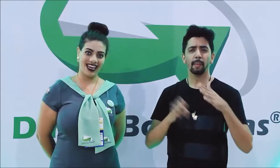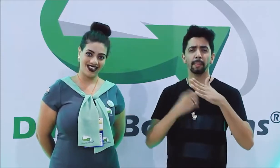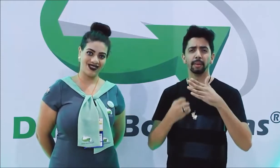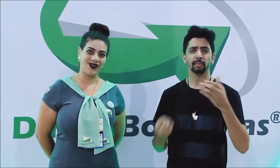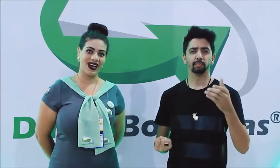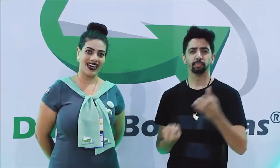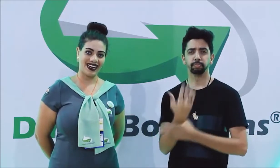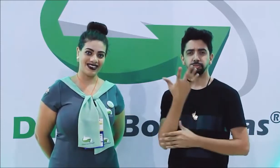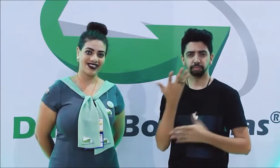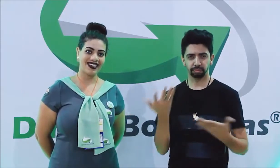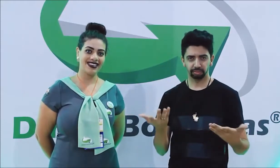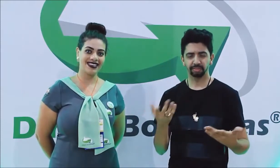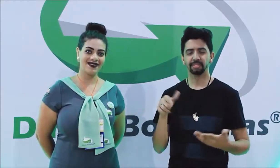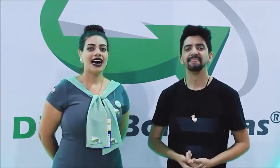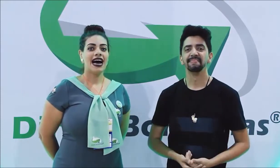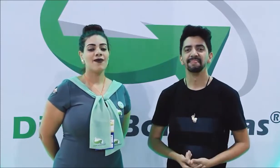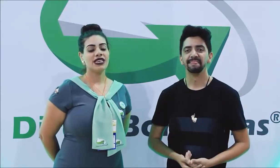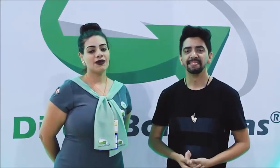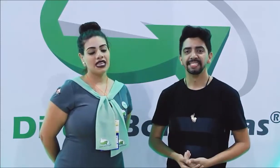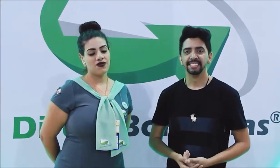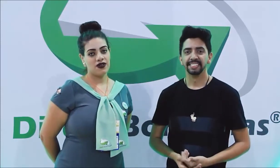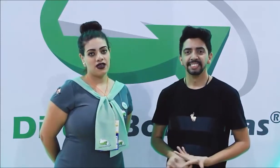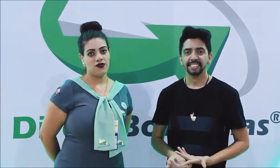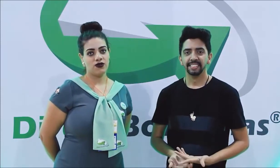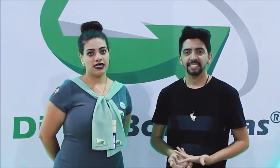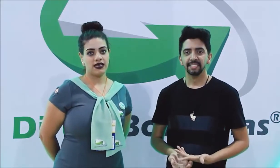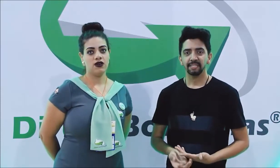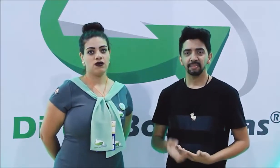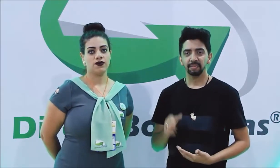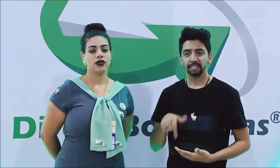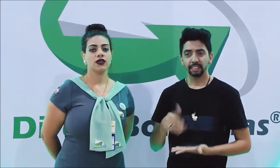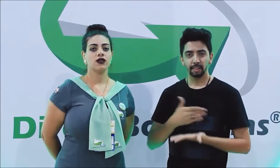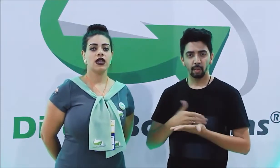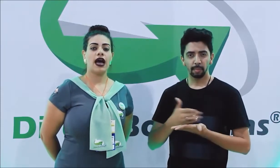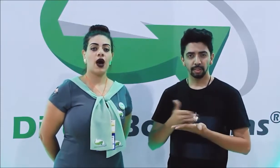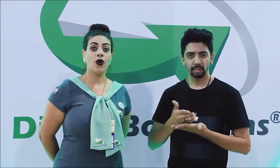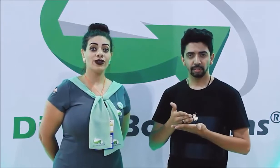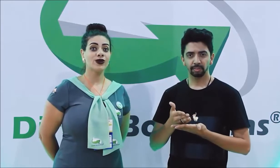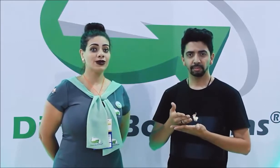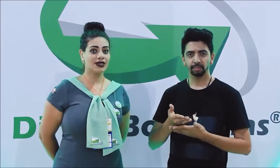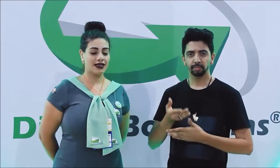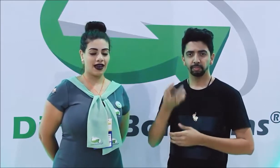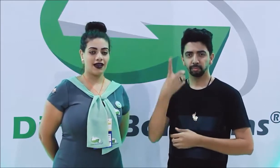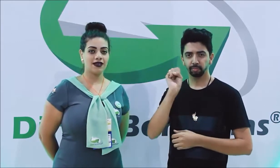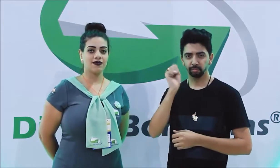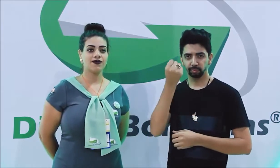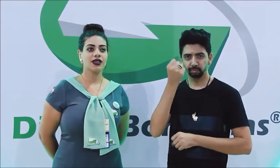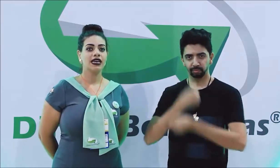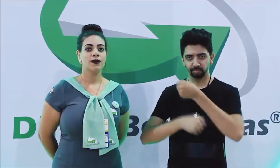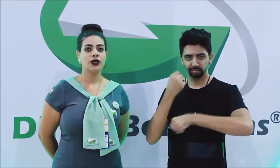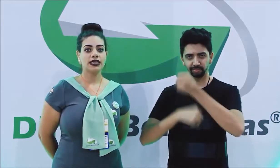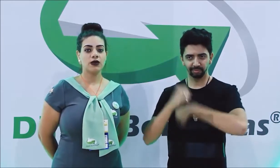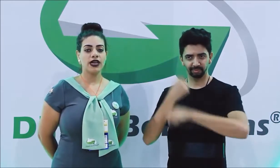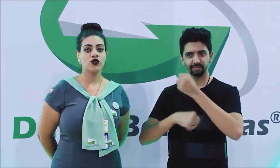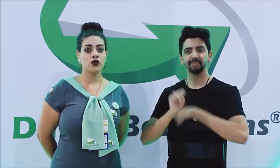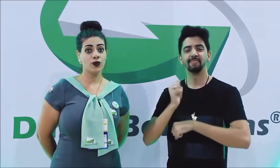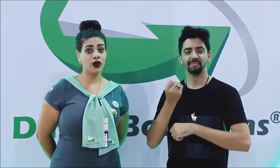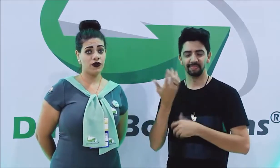Direct Borrachas. A mesma teve fundação há 8 anos atrás, por intermédio do meu